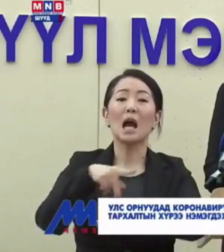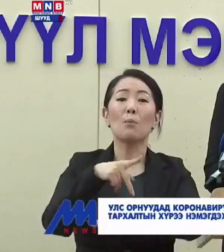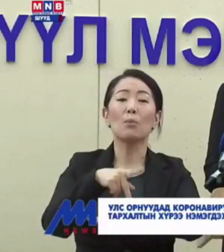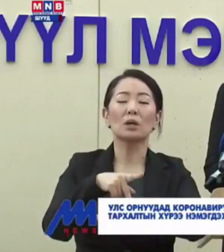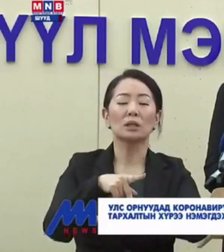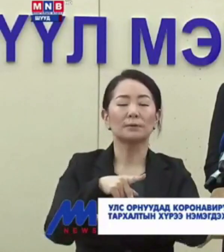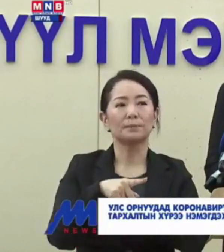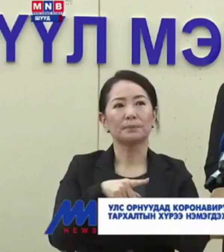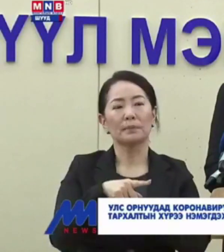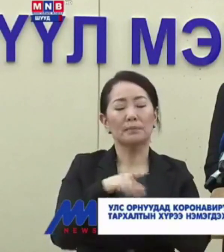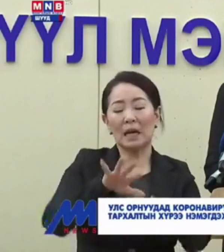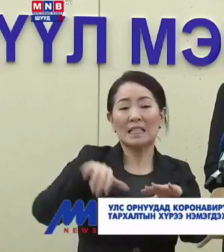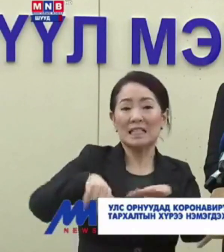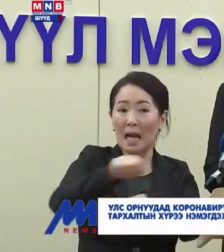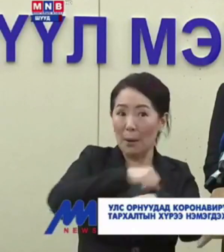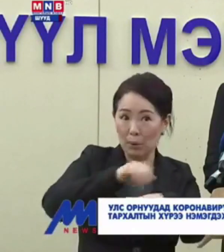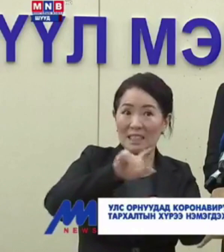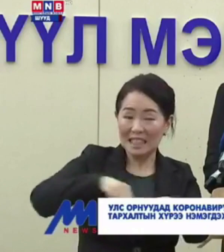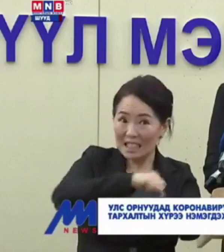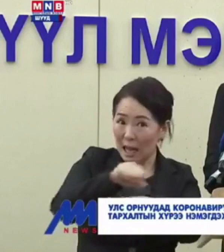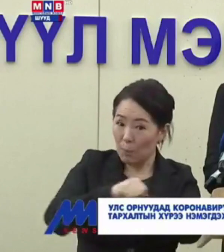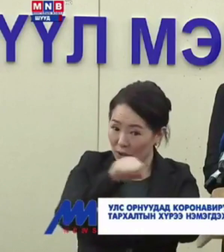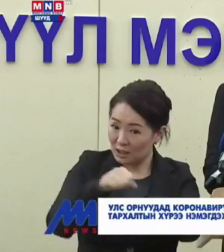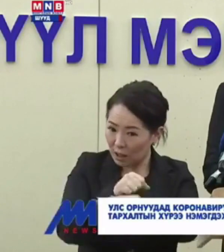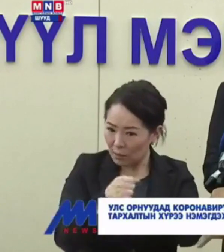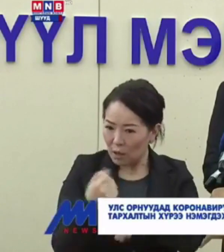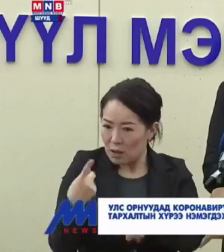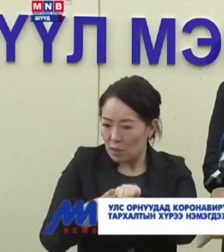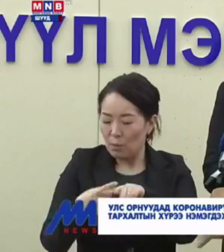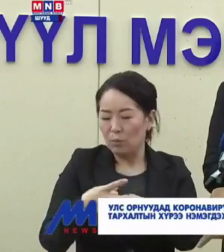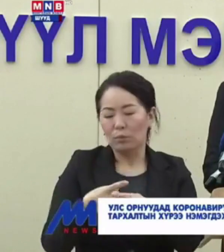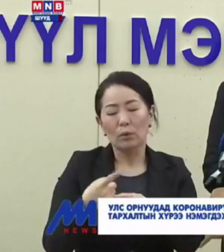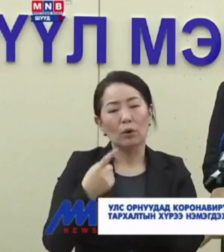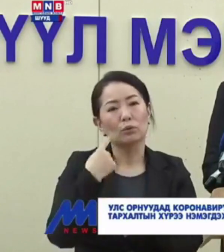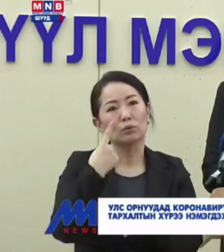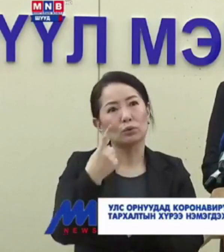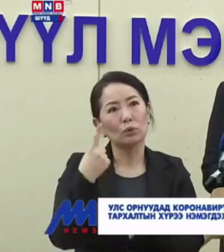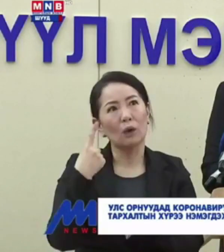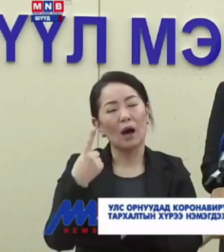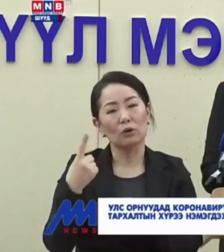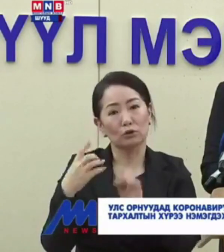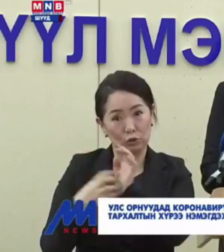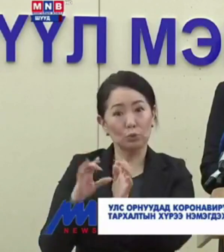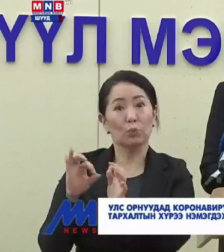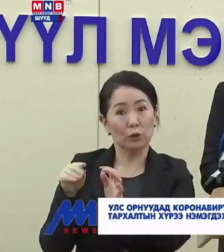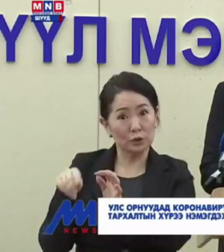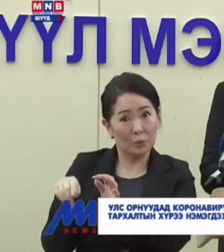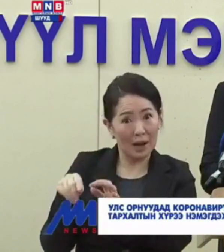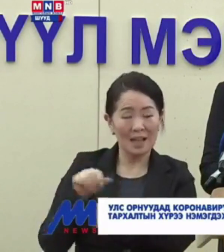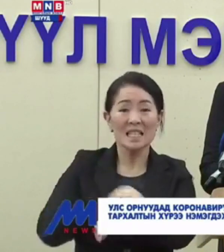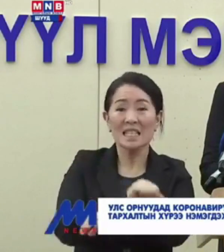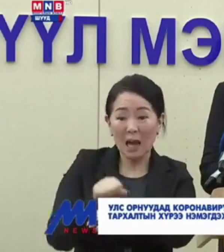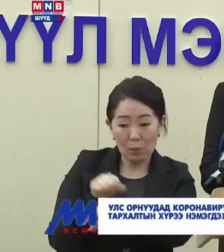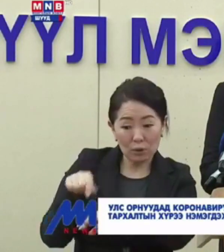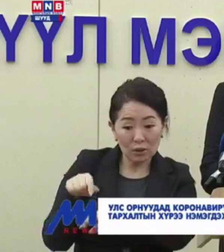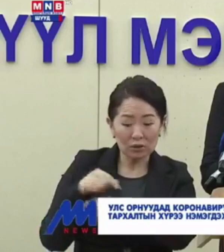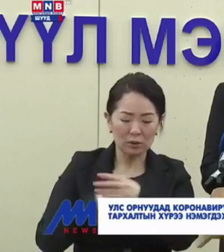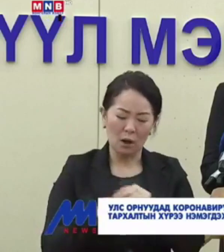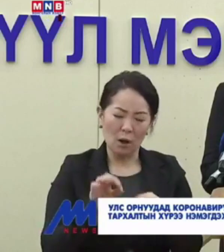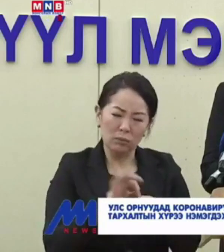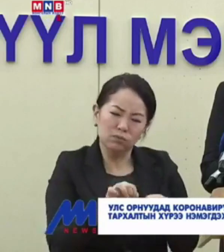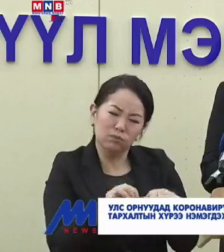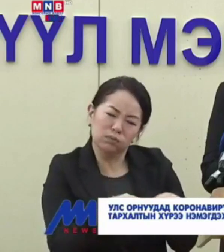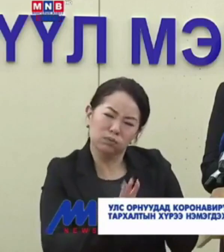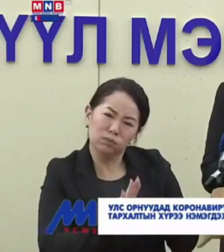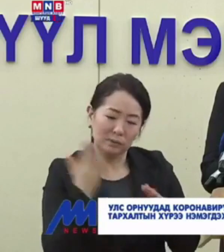тохиолдлын тоо 2-оор нэмэгдэж нийт тохиолдол 110 болсон байна. За тэгээ халдварыг цааш тархахгүй байх зорилгоор одоо өмнө хэрэгжүүлж